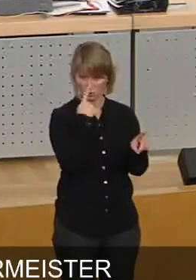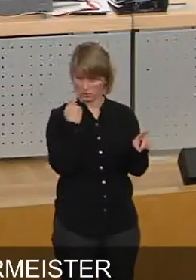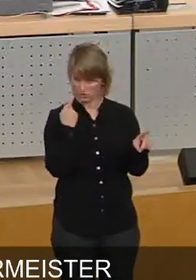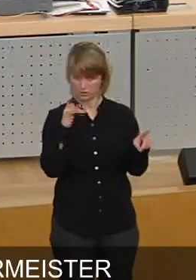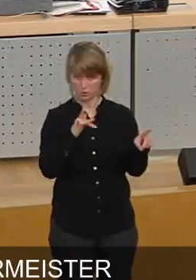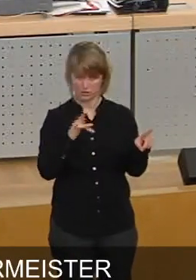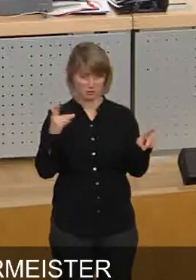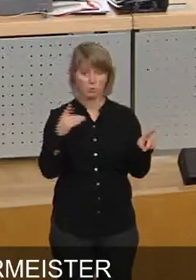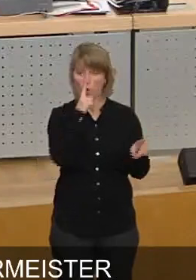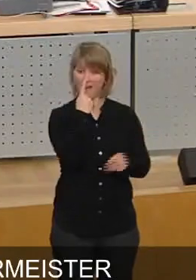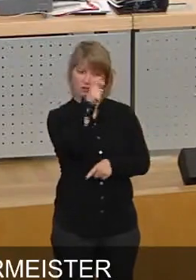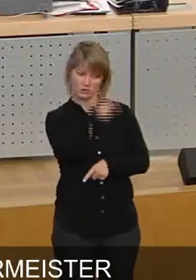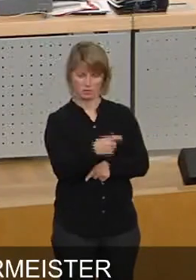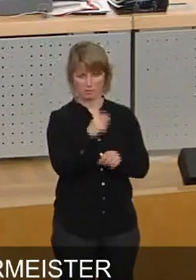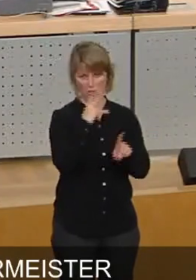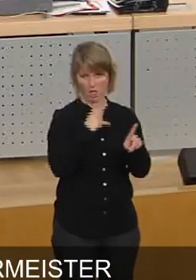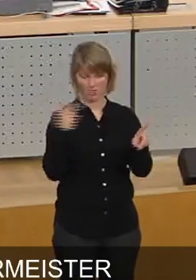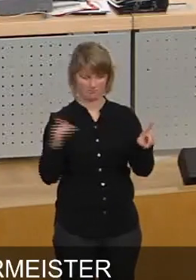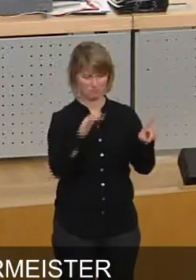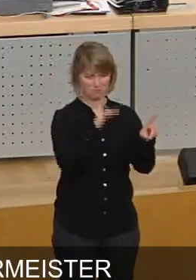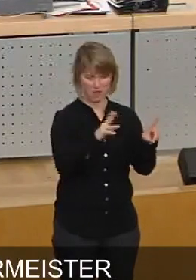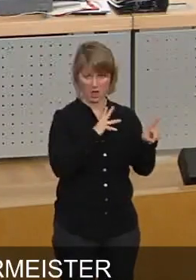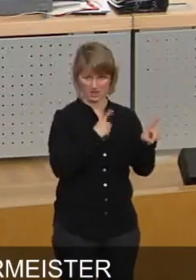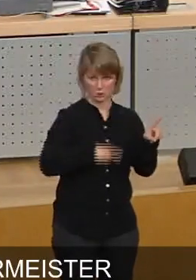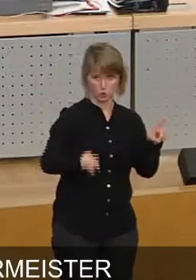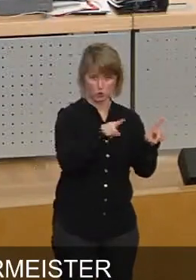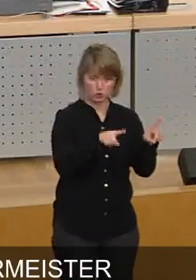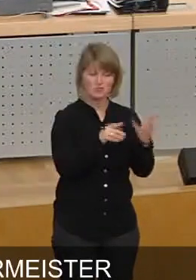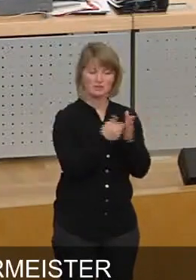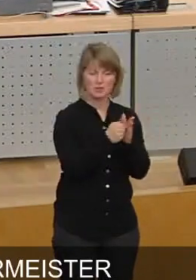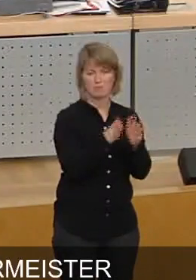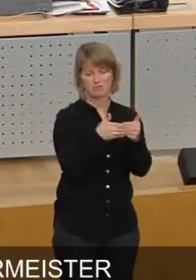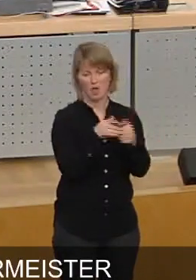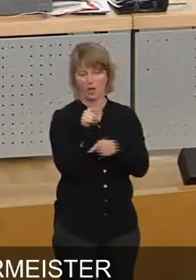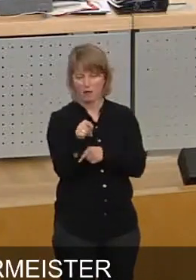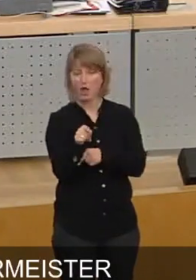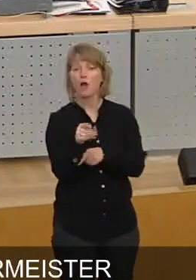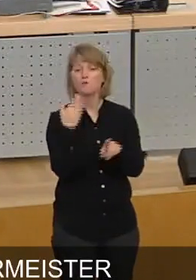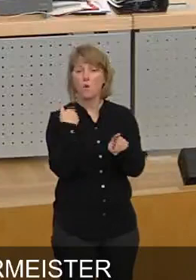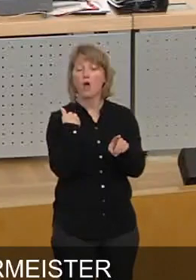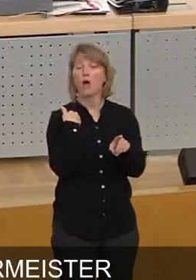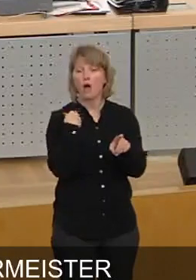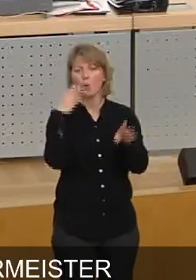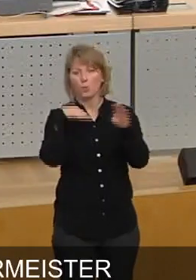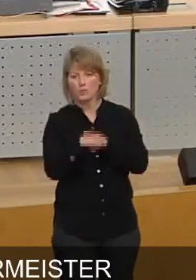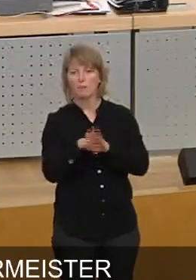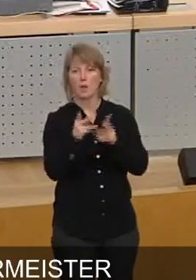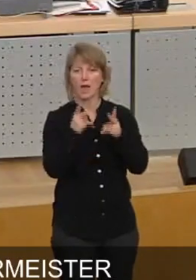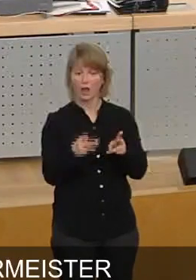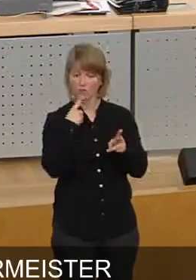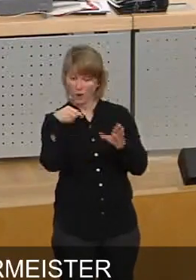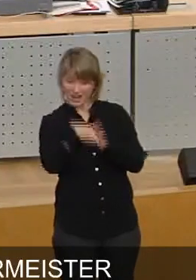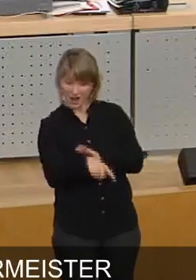Lediglich ein Bauherr hat zur Anordnung der Feuerwehraufstellfläche auf dem eigenen Grundstück ein dem Nachbarn zuvor bestelltes Unterbaurecht für einen Keller abkaufen